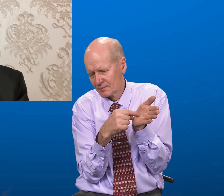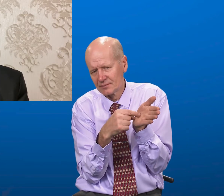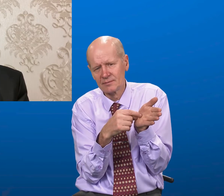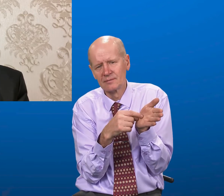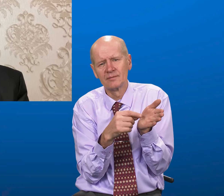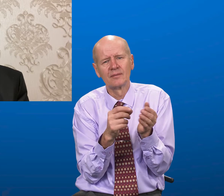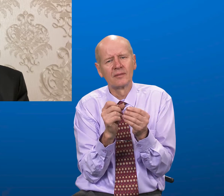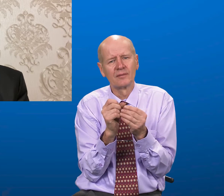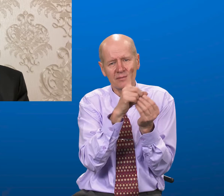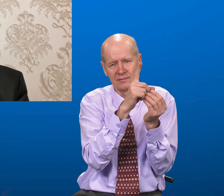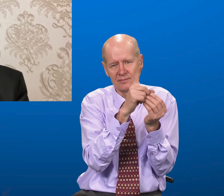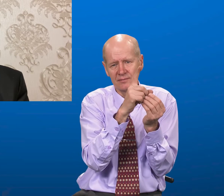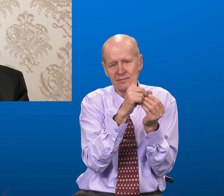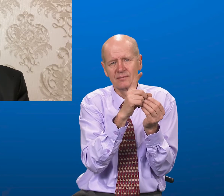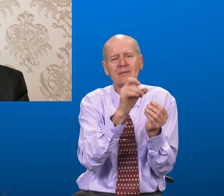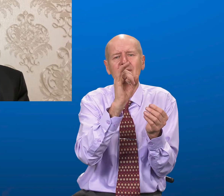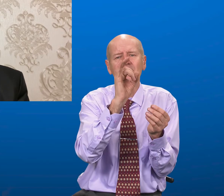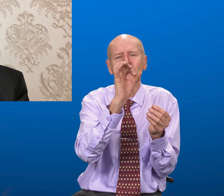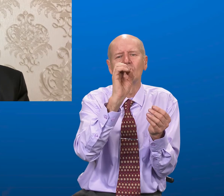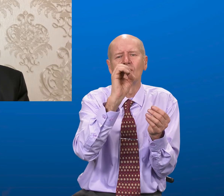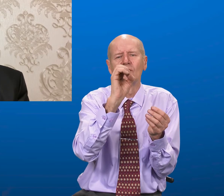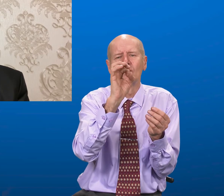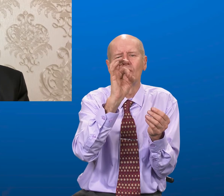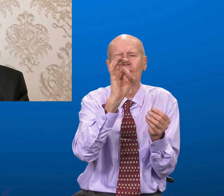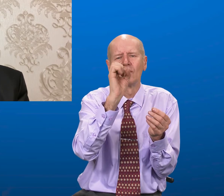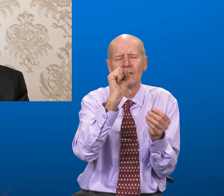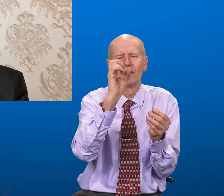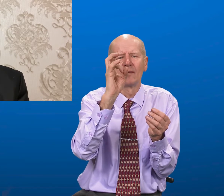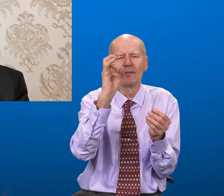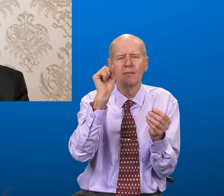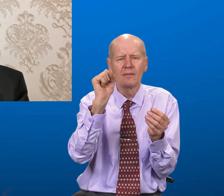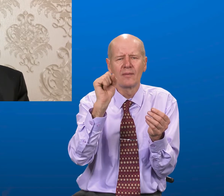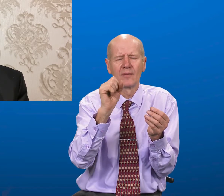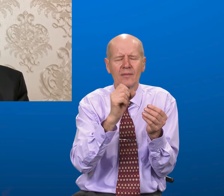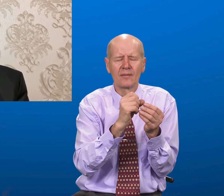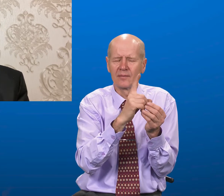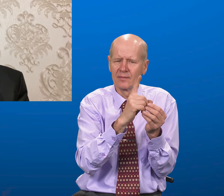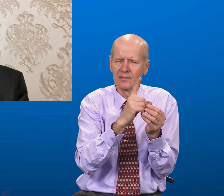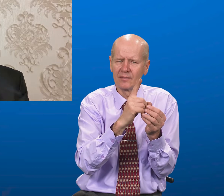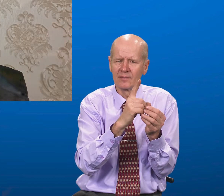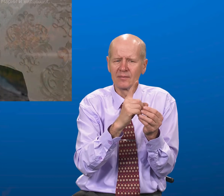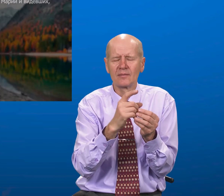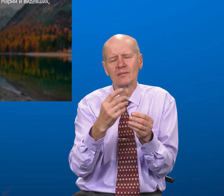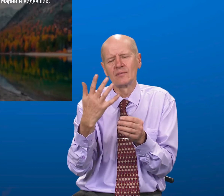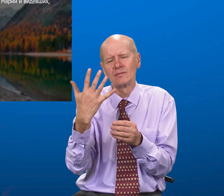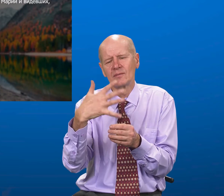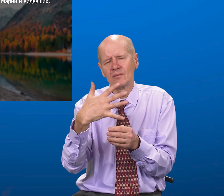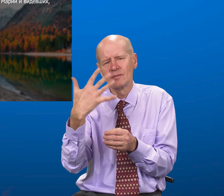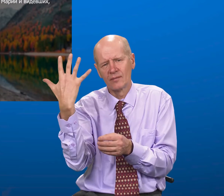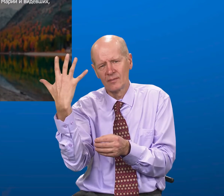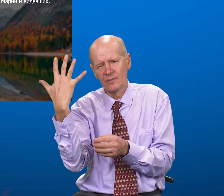записана в Евангелии от Иоанна в 11 главе, в стихе 45.